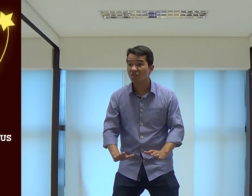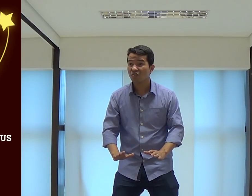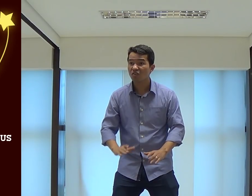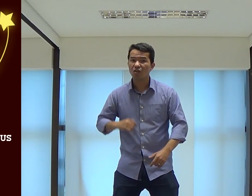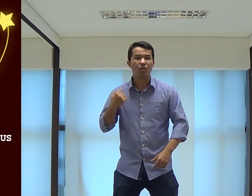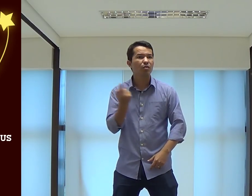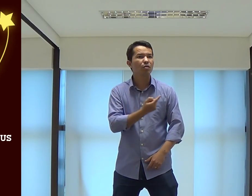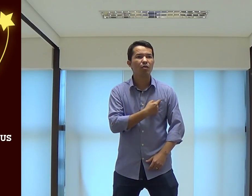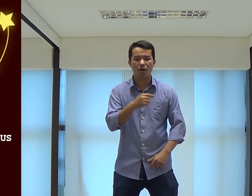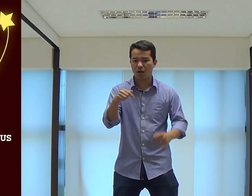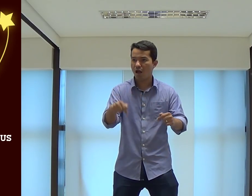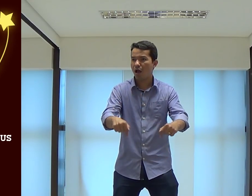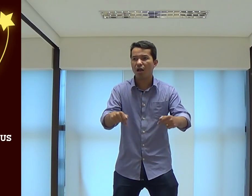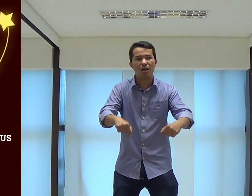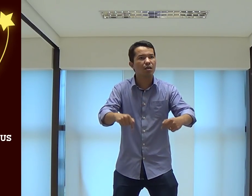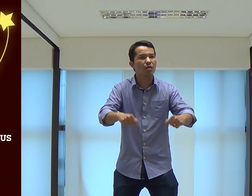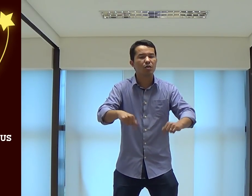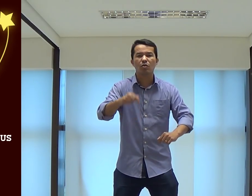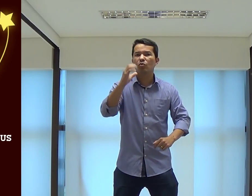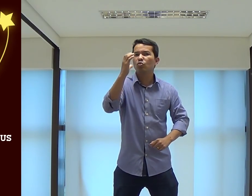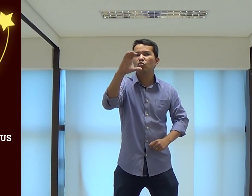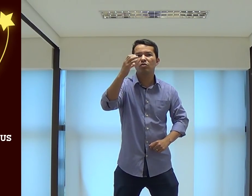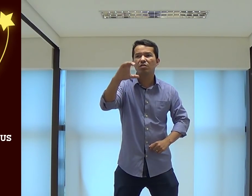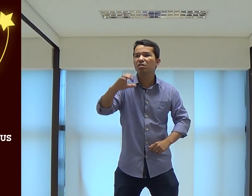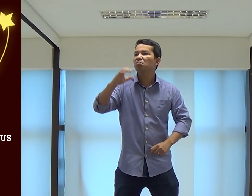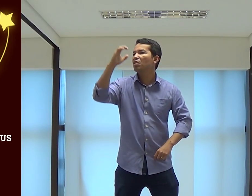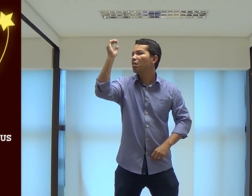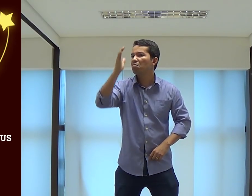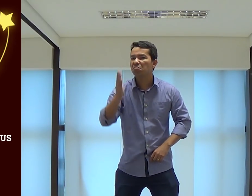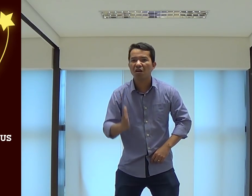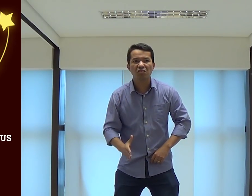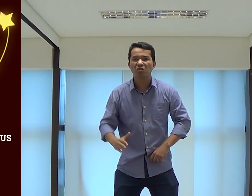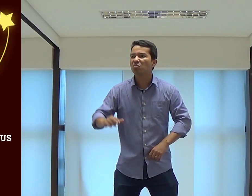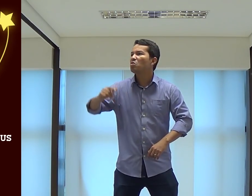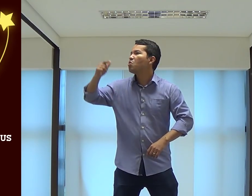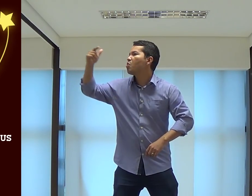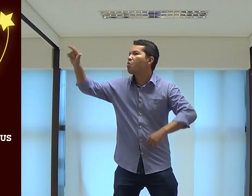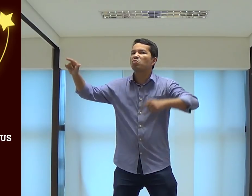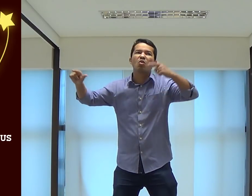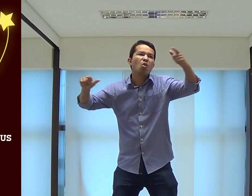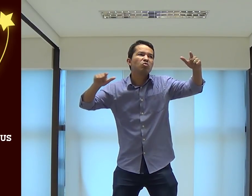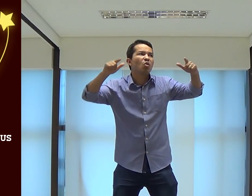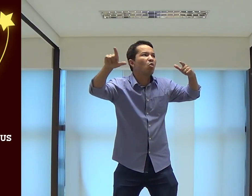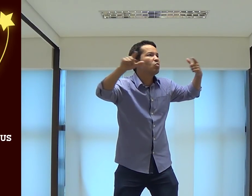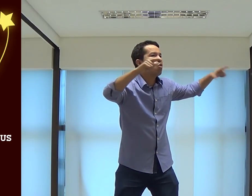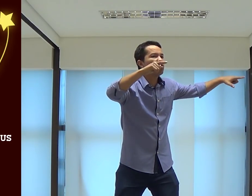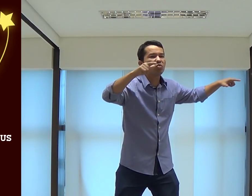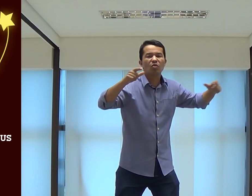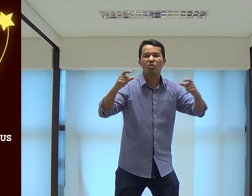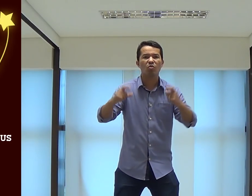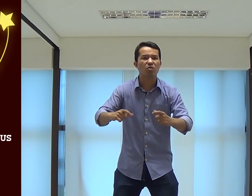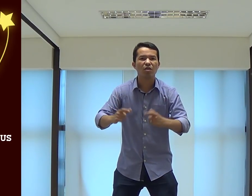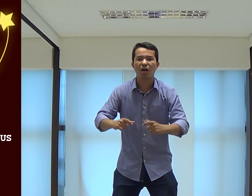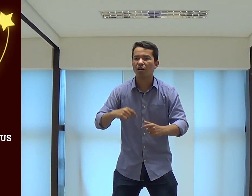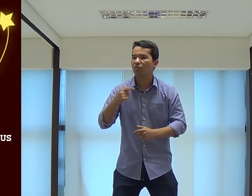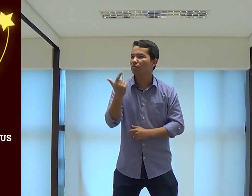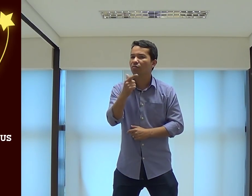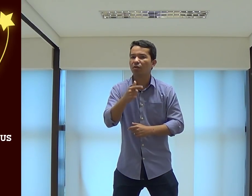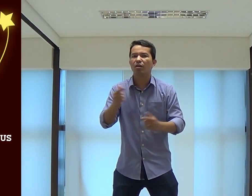nascido, a gente talvez não estaria aqui em Curitiba, no Brasil, ou em outro lugar, não sei. A